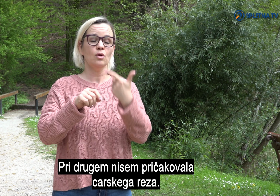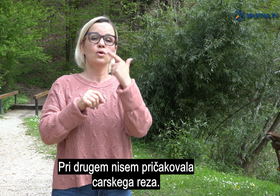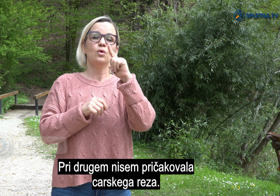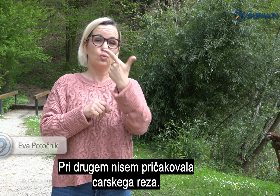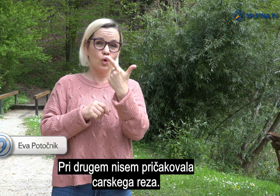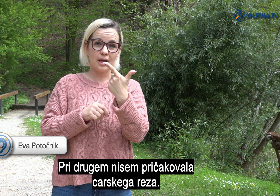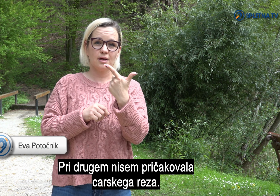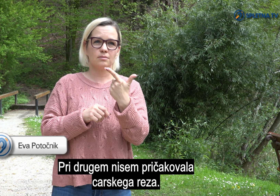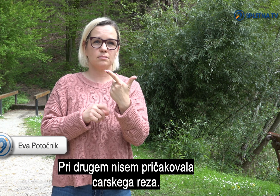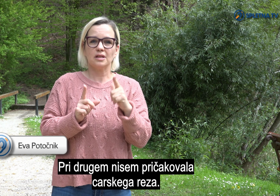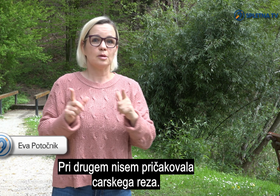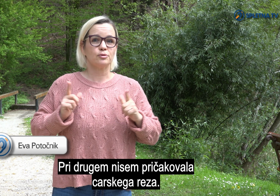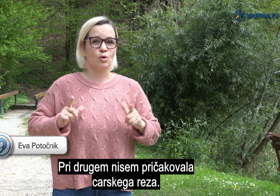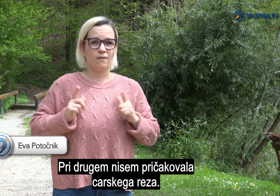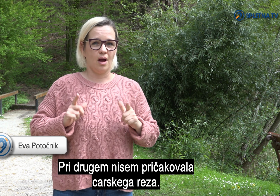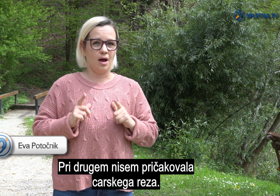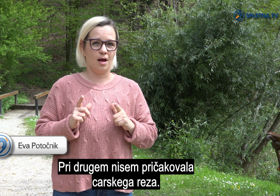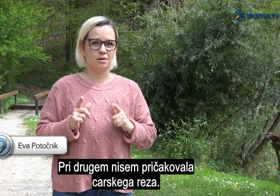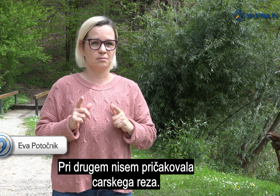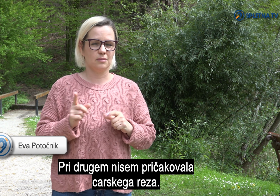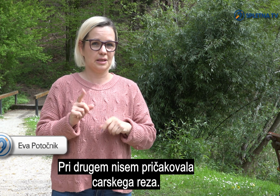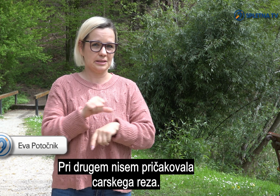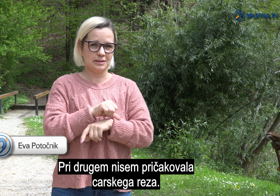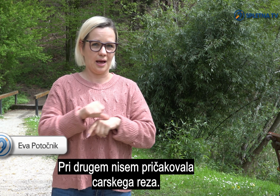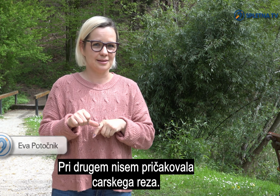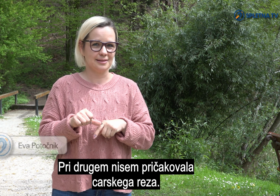Pri drugem nisem pričakovala carskega reza.